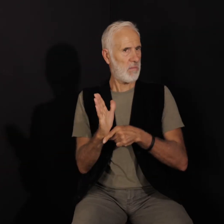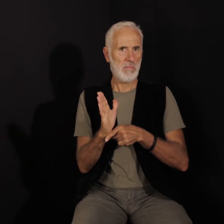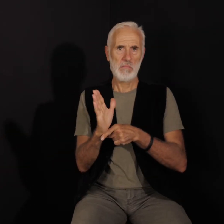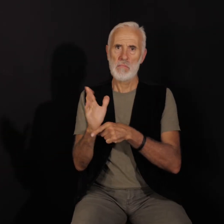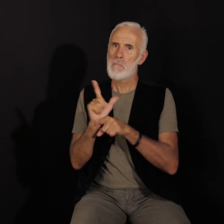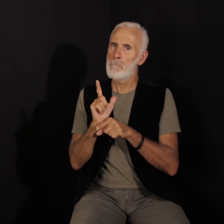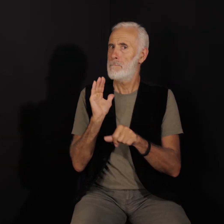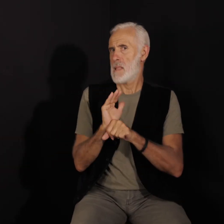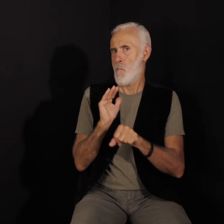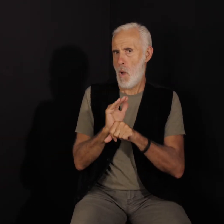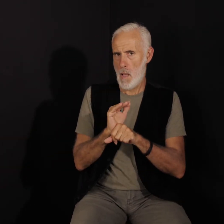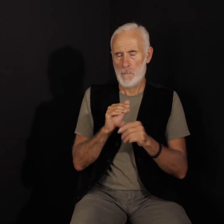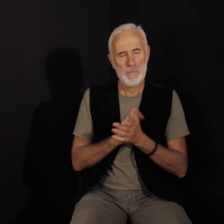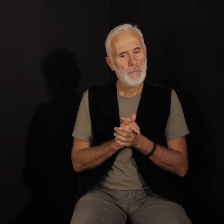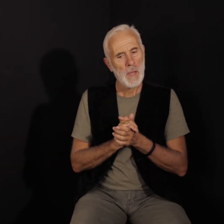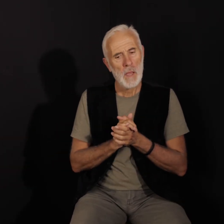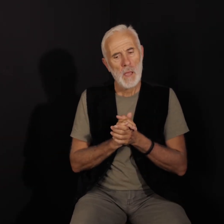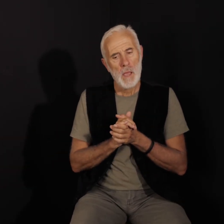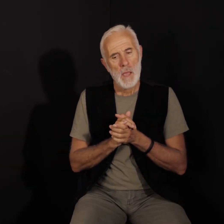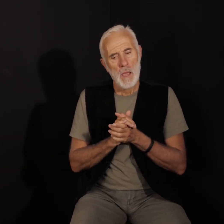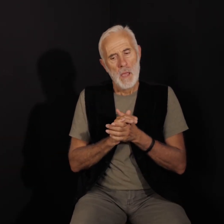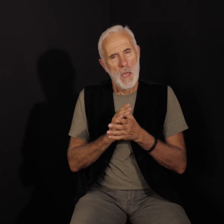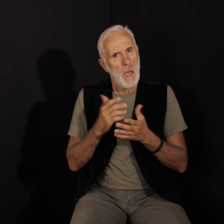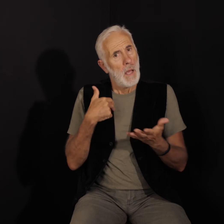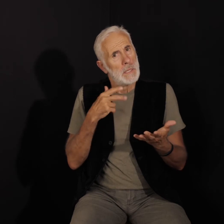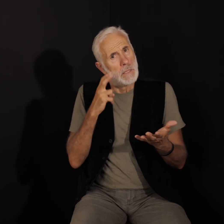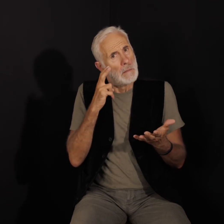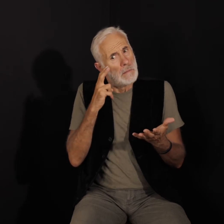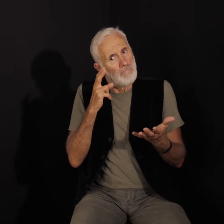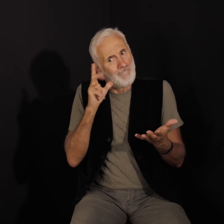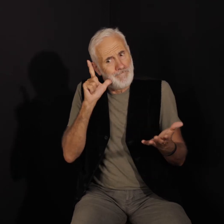plus d'intégrité, le plus d'honnêteté intellectuelle possible,